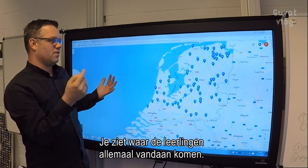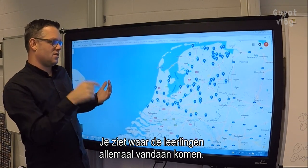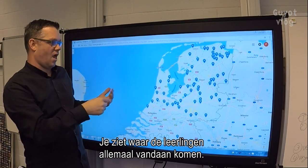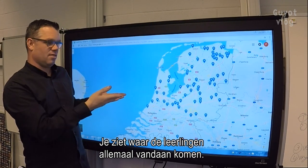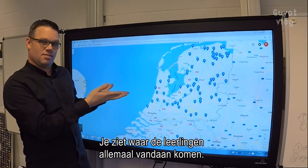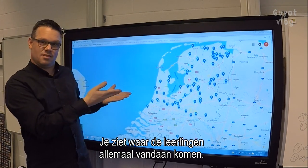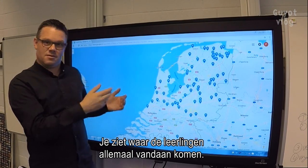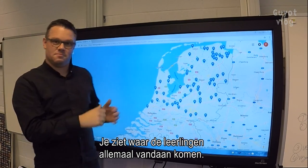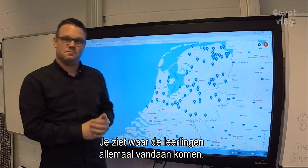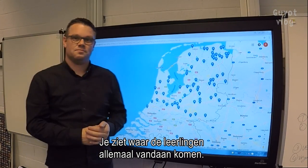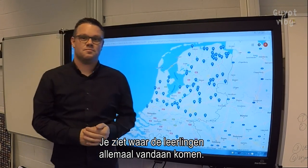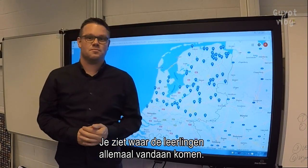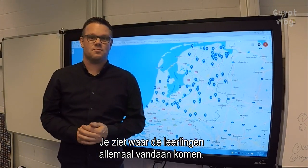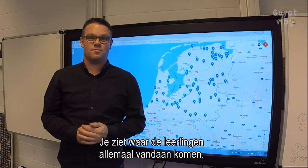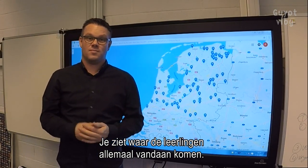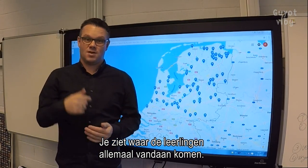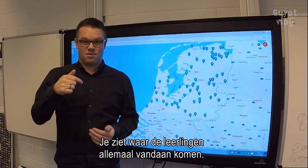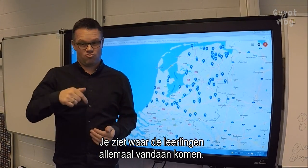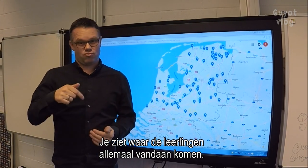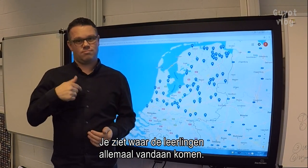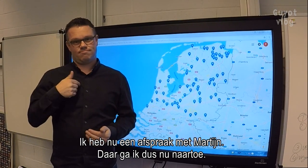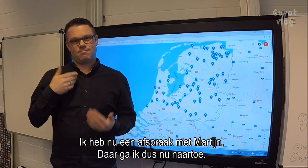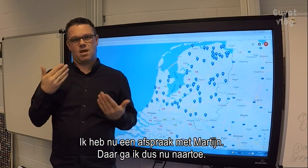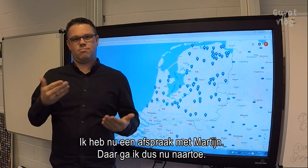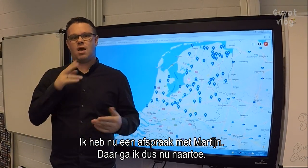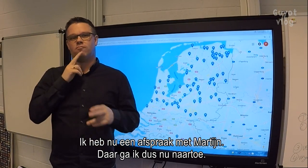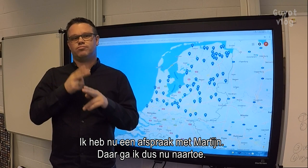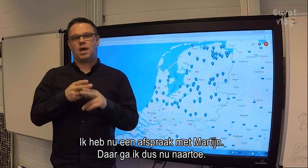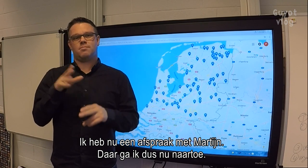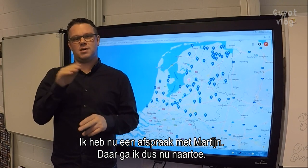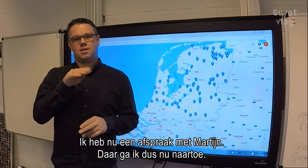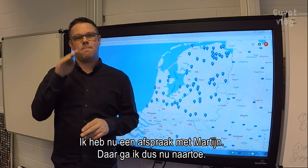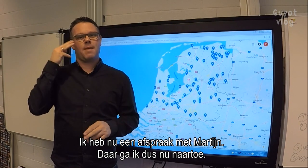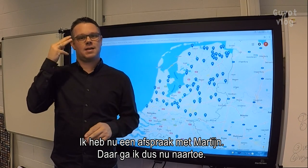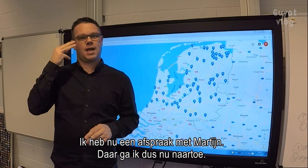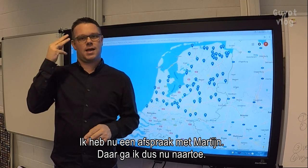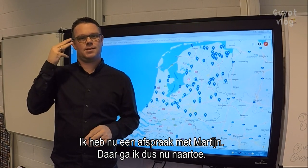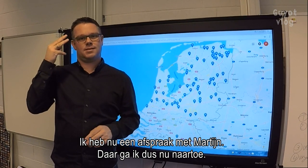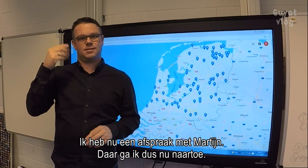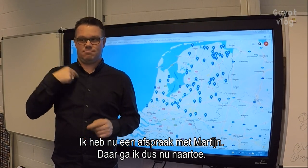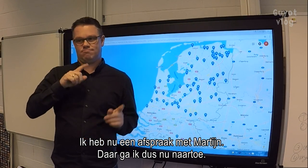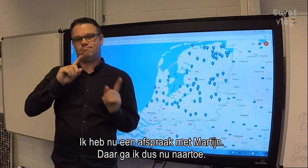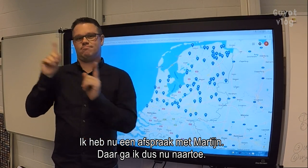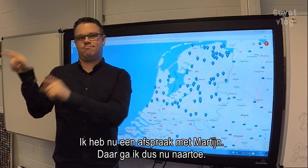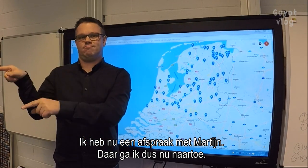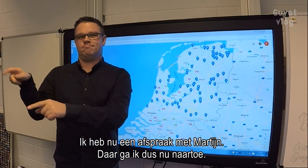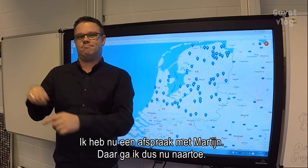de leerlingen allemaal vandaan komen. Ik heb nu een afspraak met Martijn. Daar ga ik dus nu naartoe.